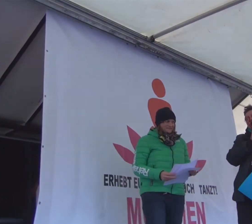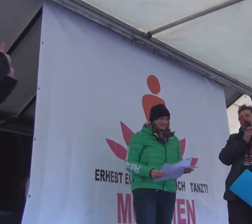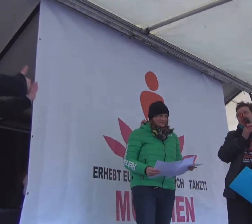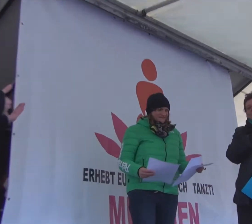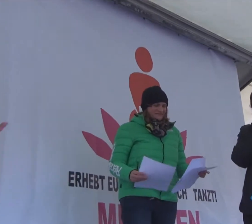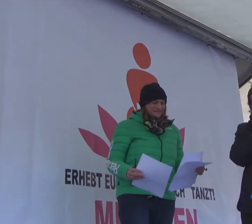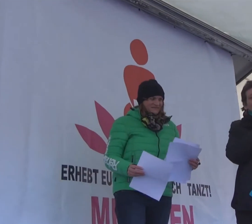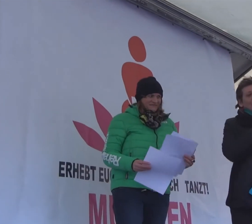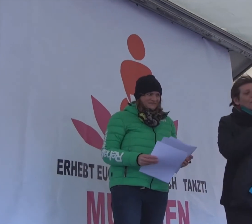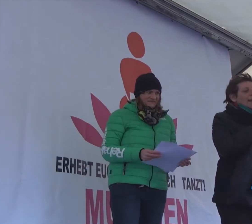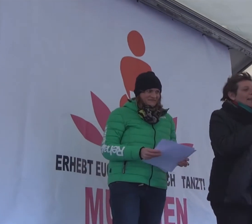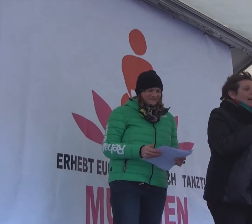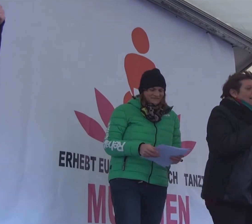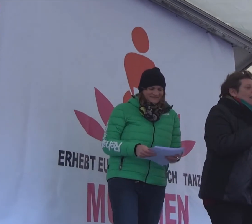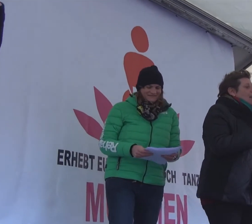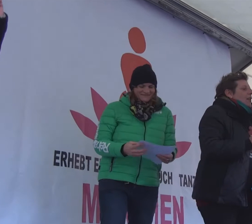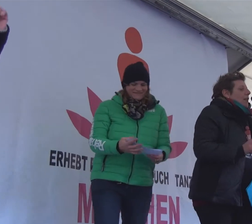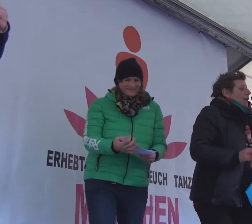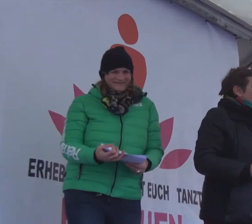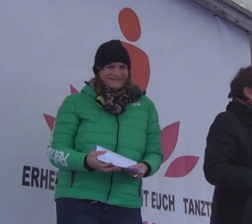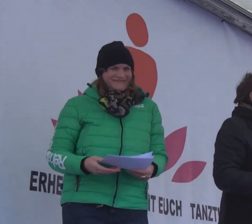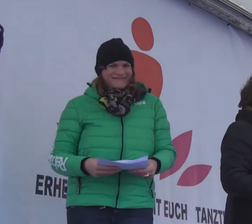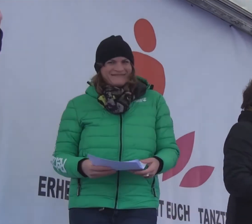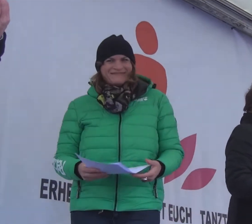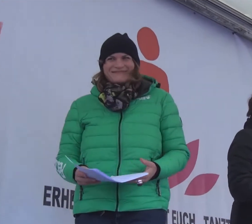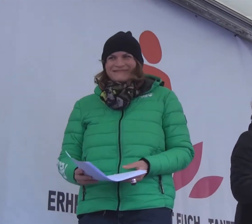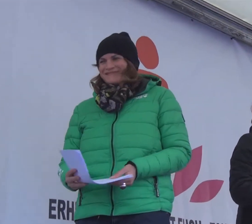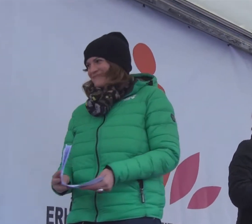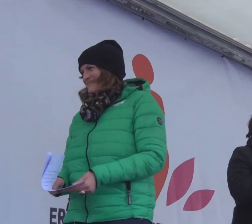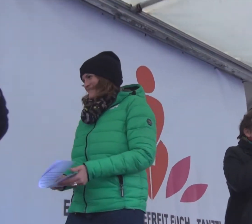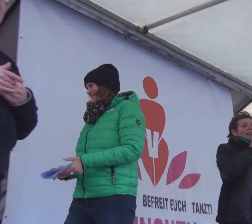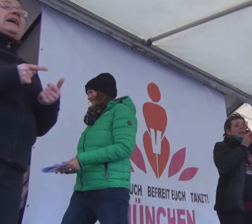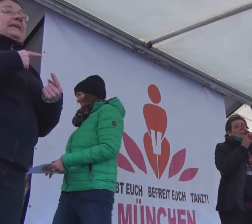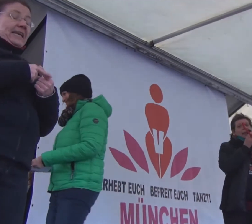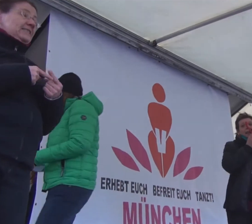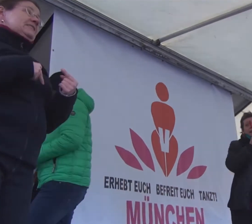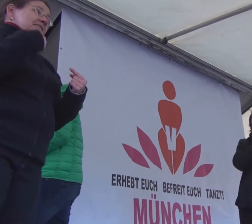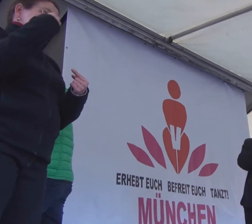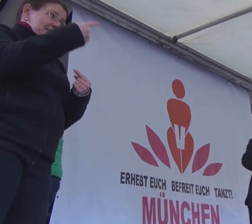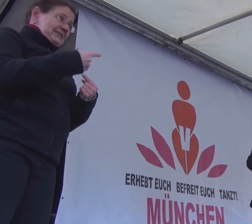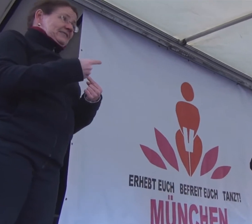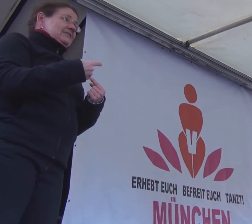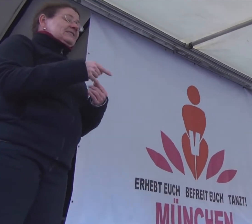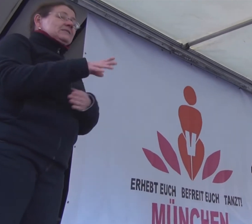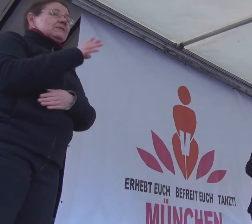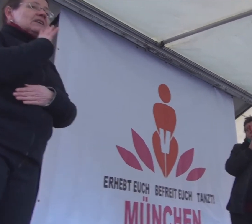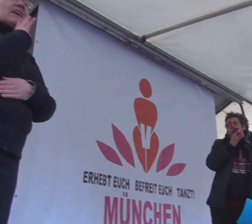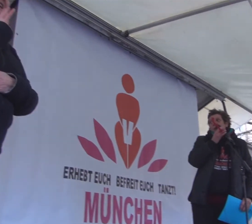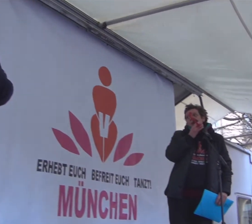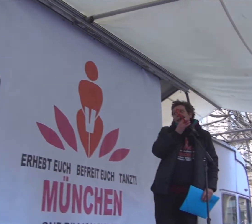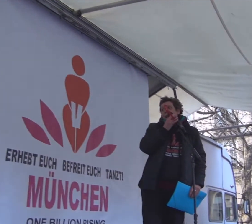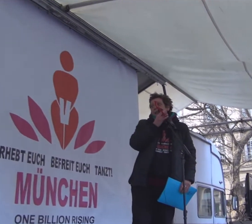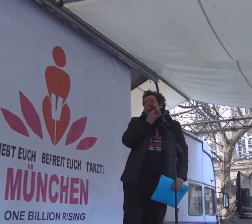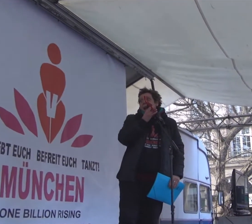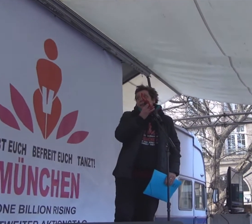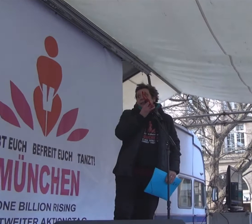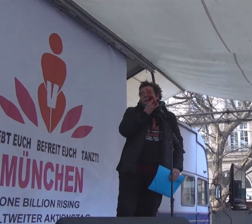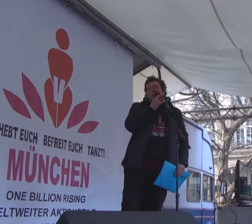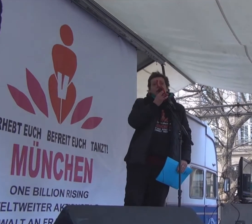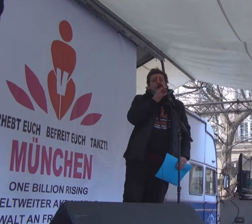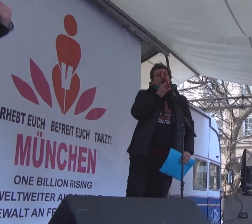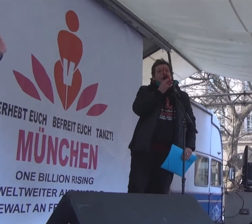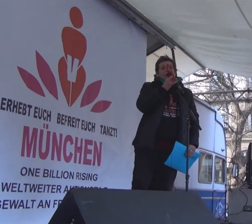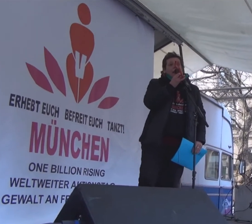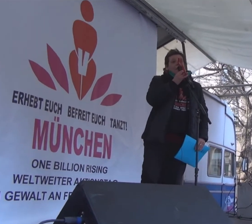Für diesen engagierten Redebeitrag. Wir machen jetzt weiter mit der letzten Rednerin. Ich begrüße ganz